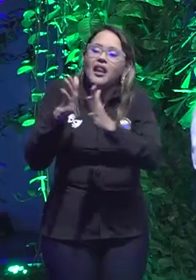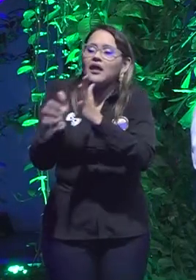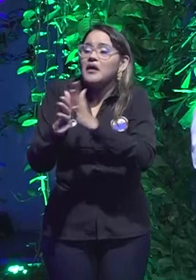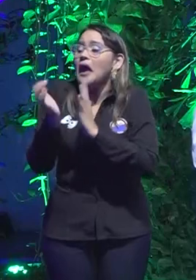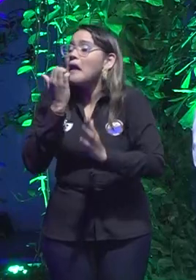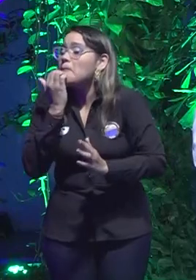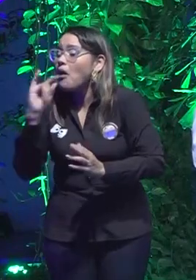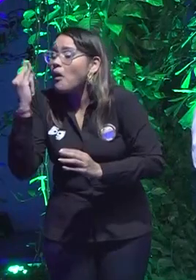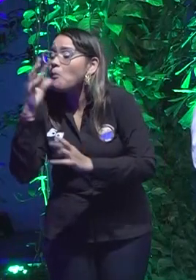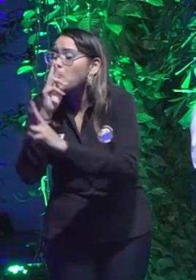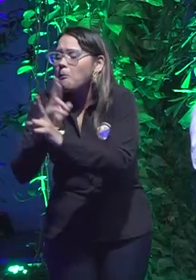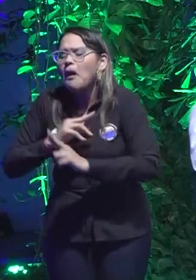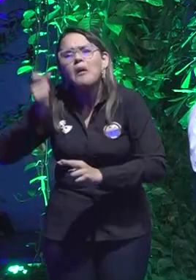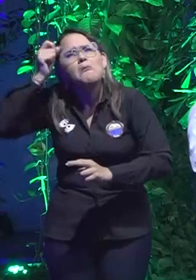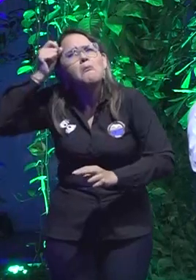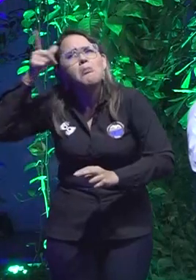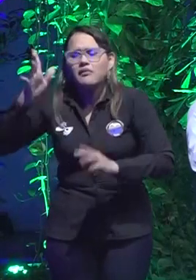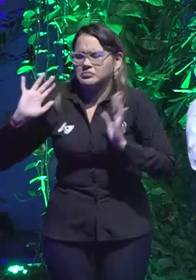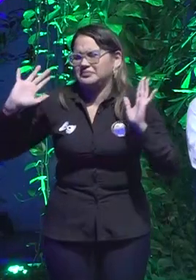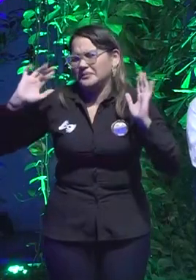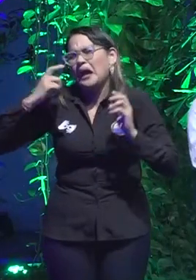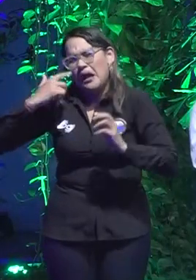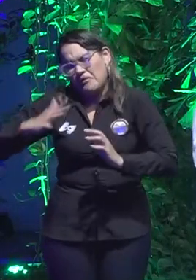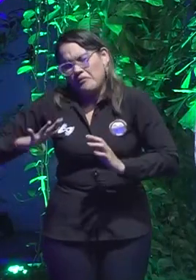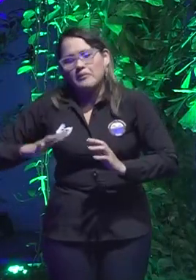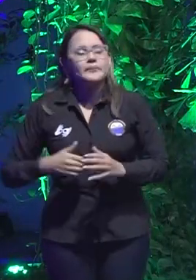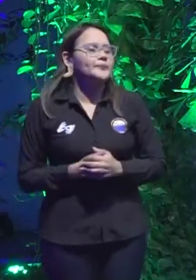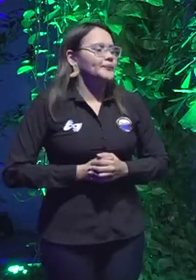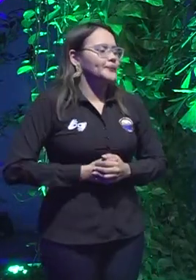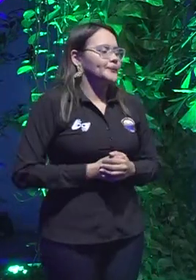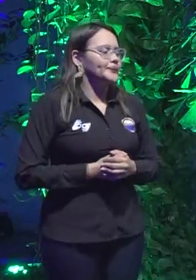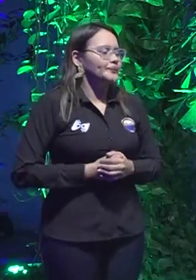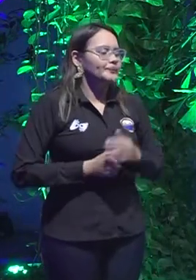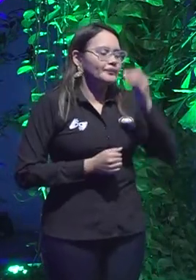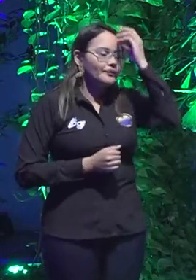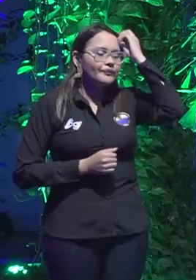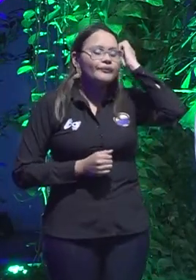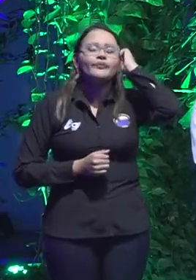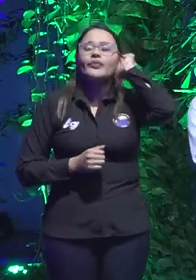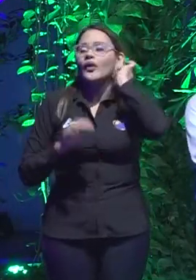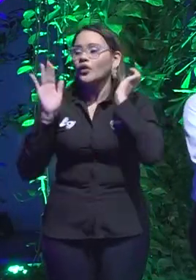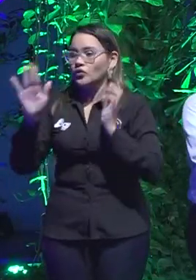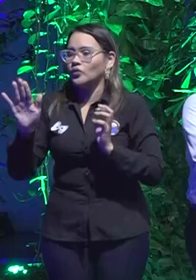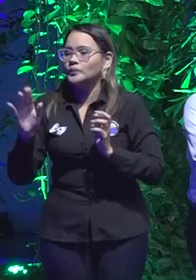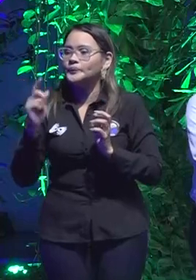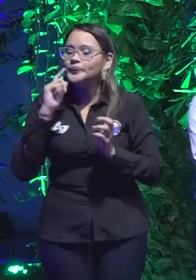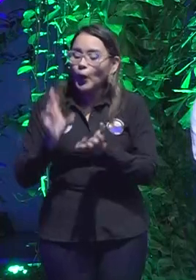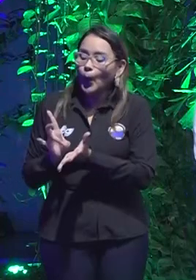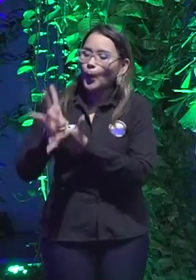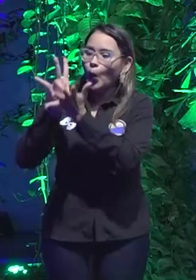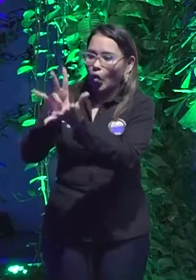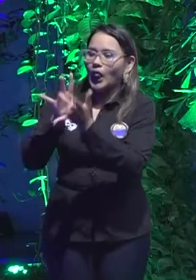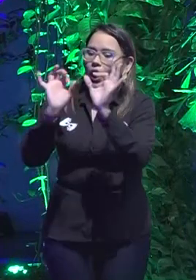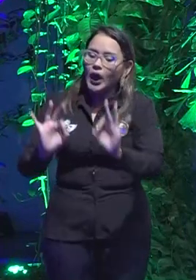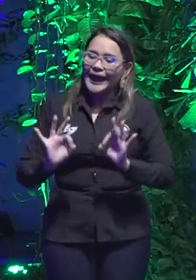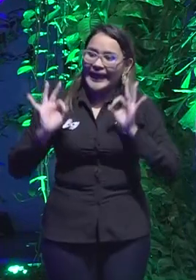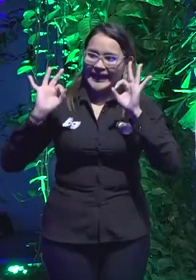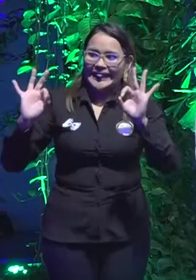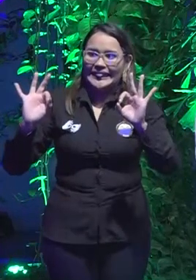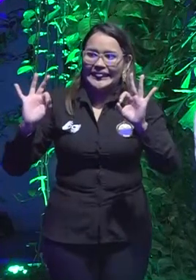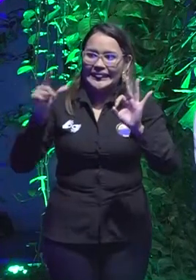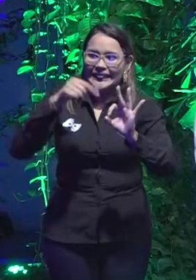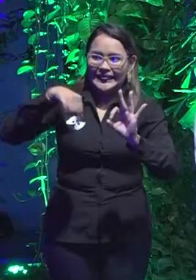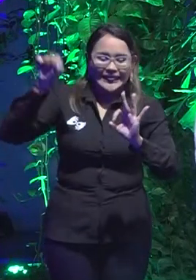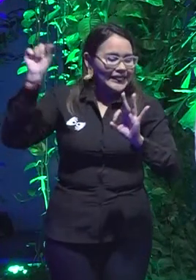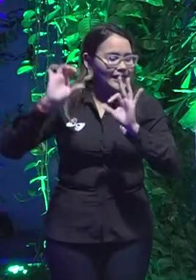pues nos va a ayudar a seguir mejorando. Sigamos. Y el modelo de acreditación, pues tiene una serie